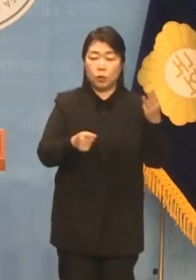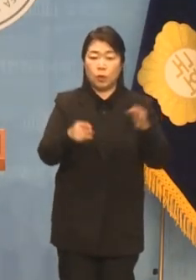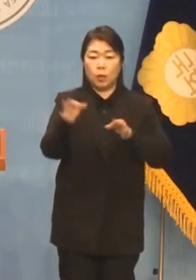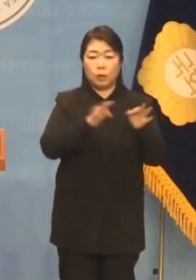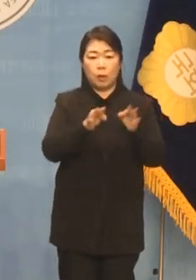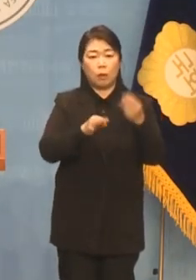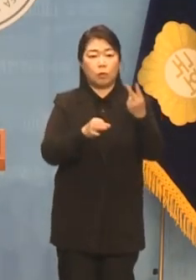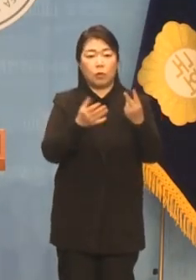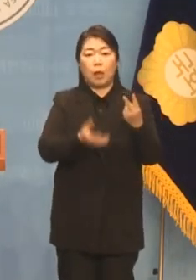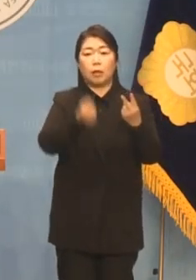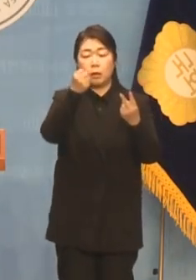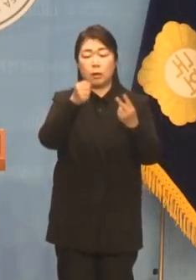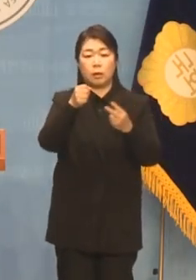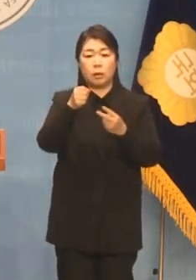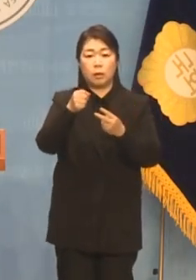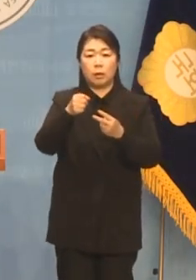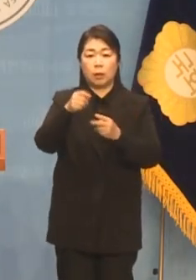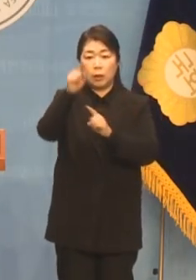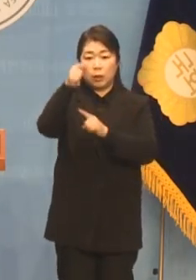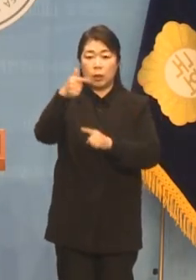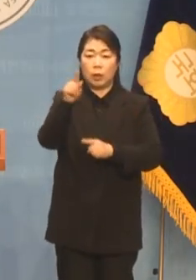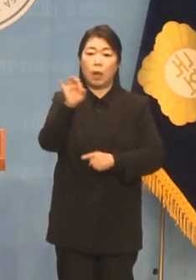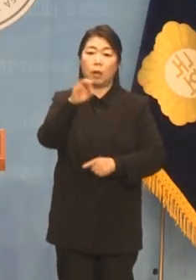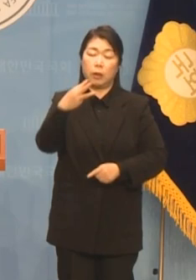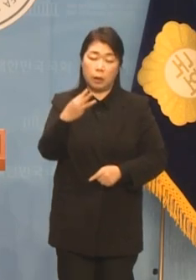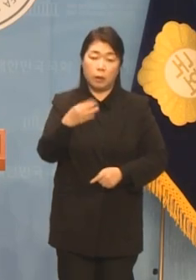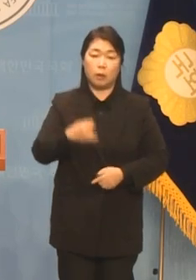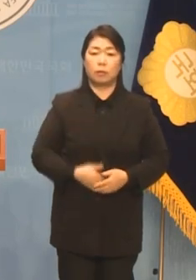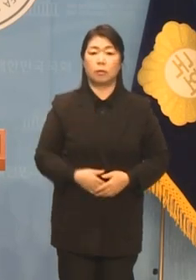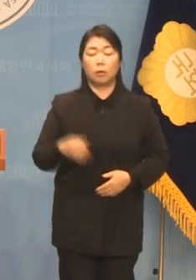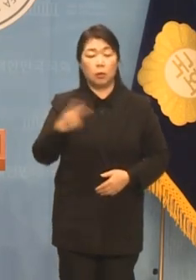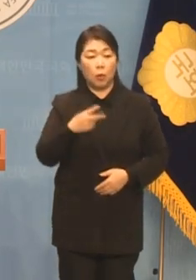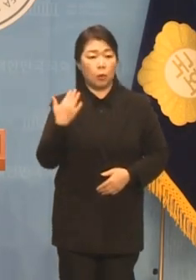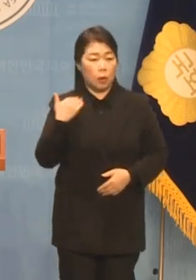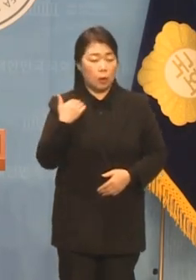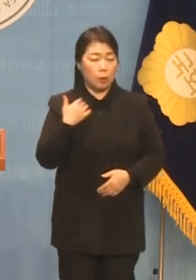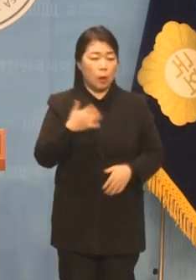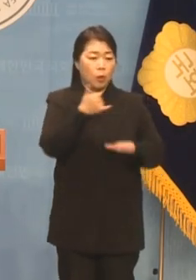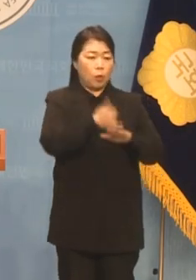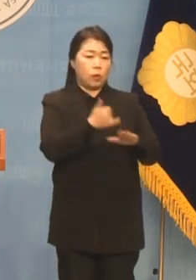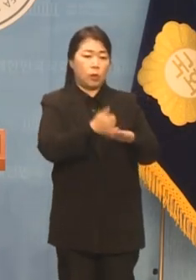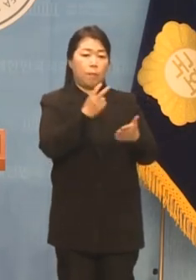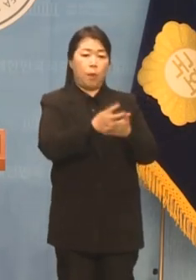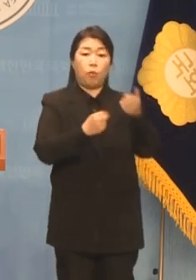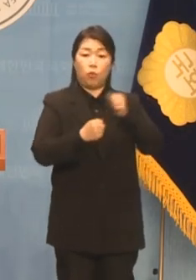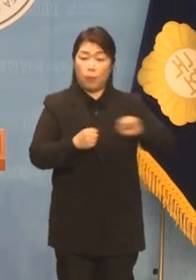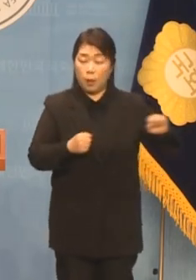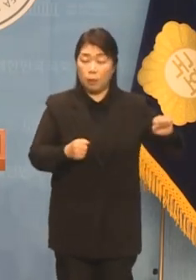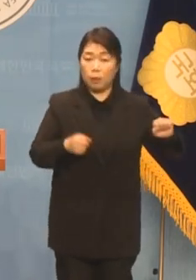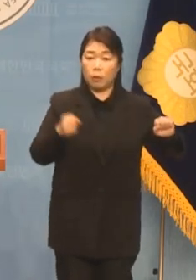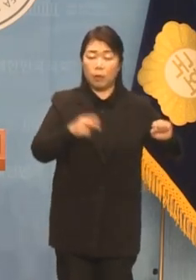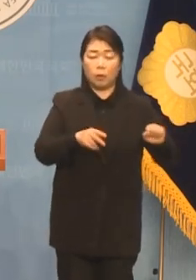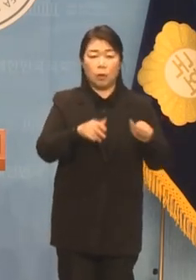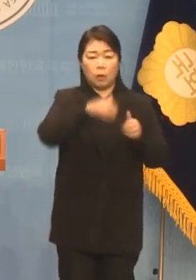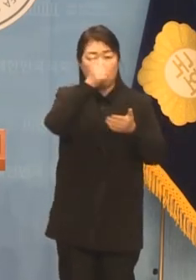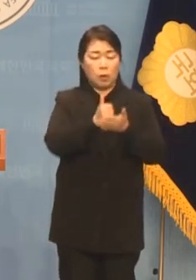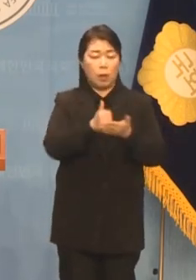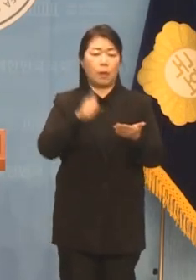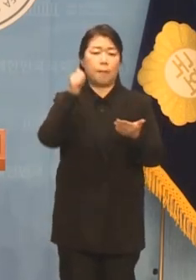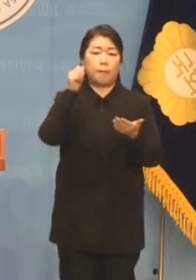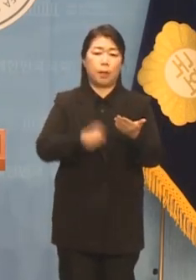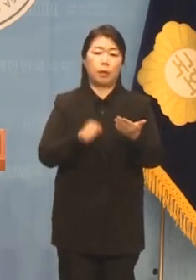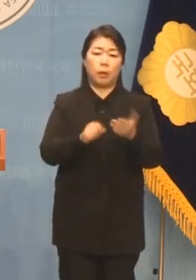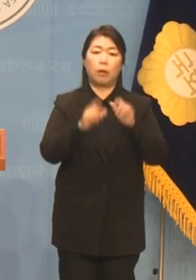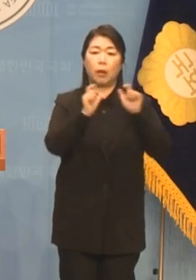이강일 후보 상가 내처 보유하고 최근 농지법 위반으로 판결을 받은 바